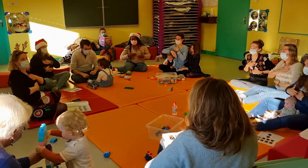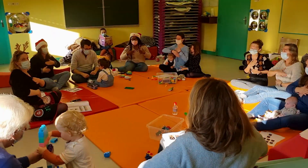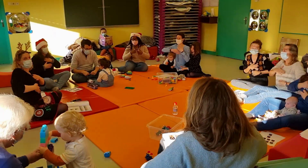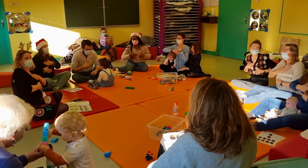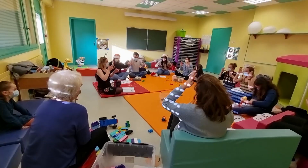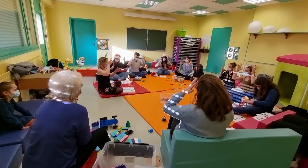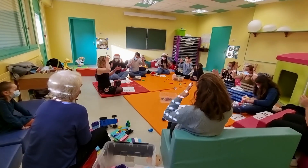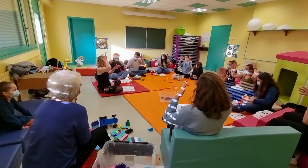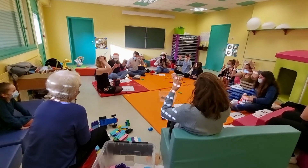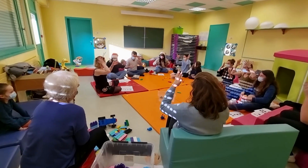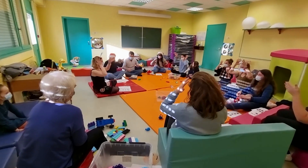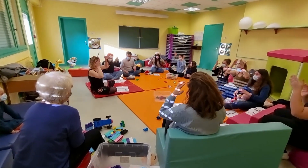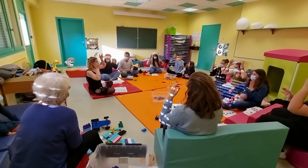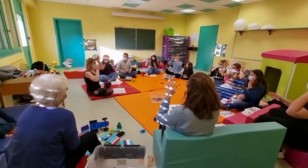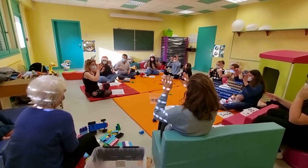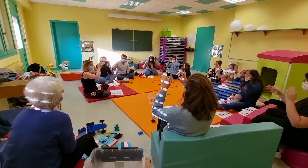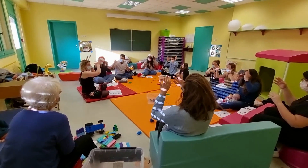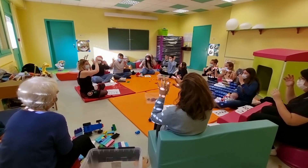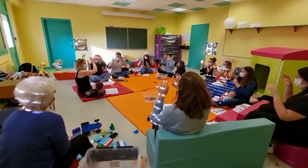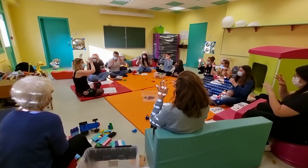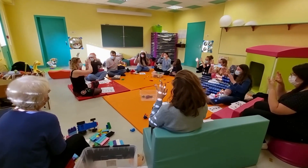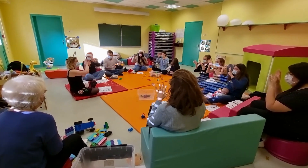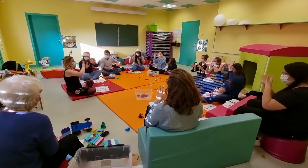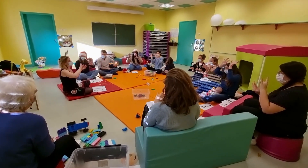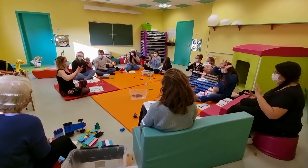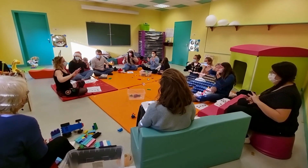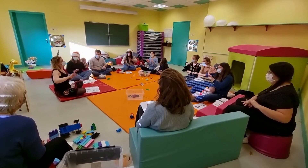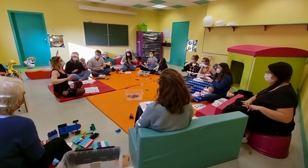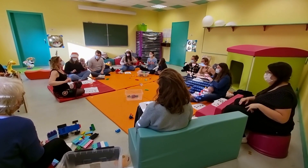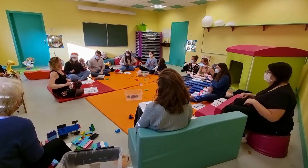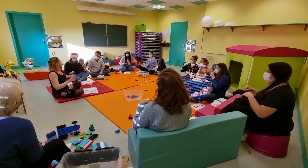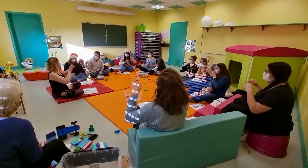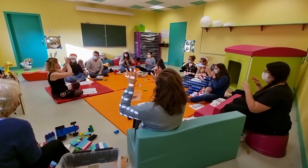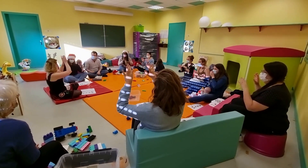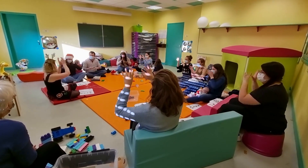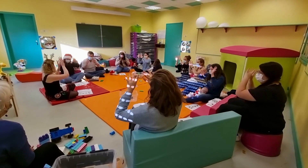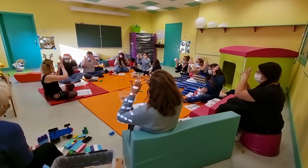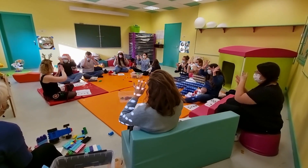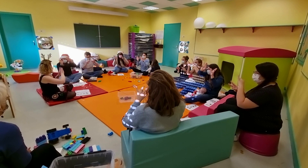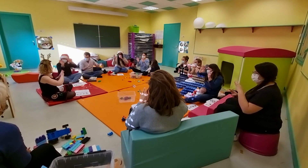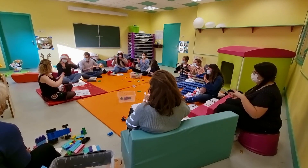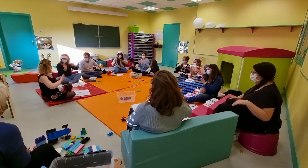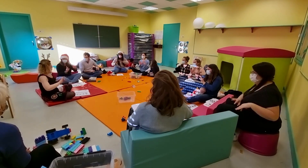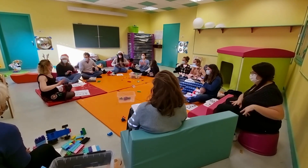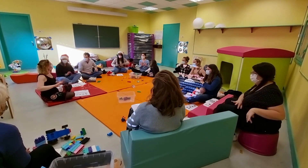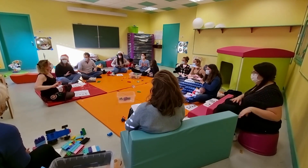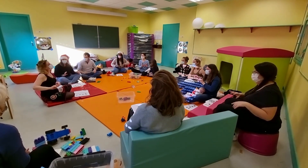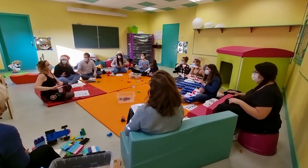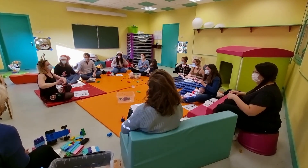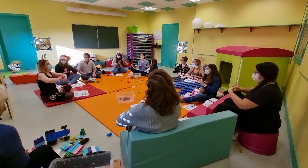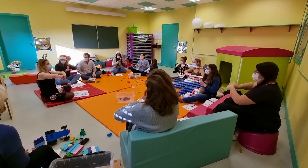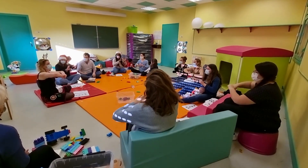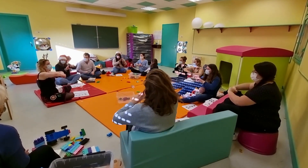Donc, ça... Pendant que la neige n'y est pas, si la neige y était, elle